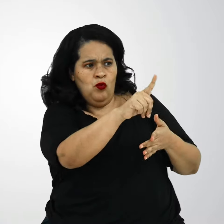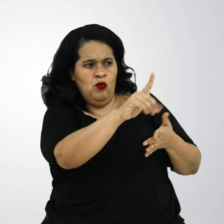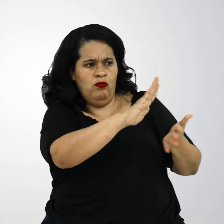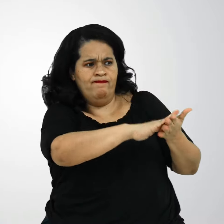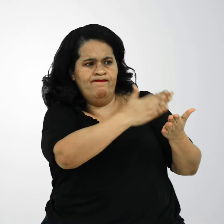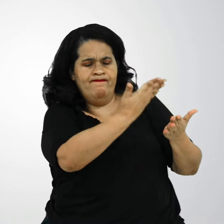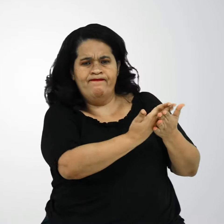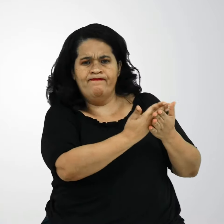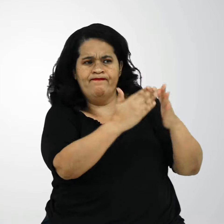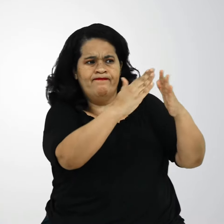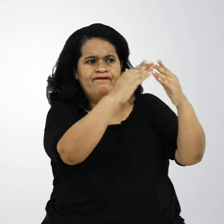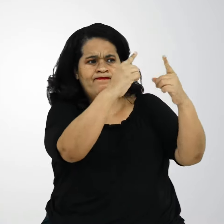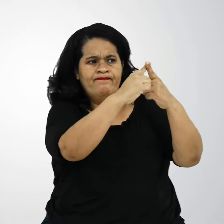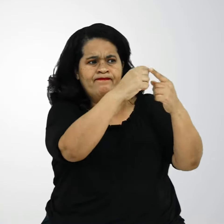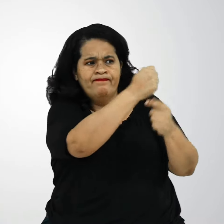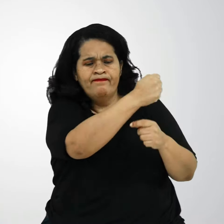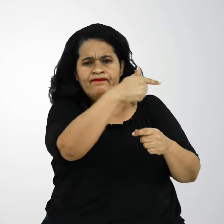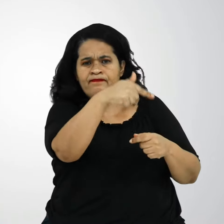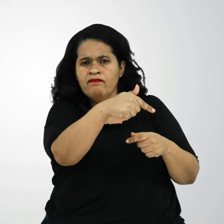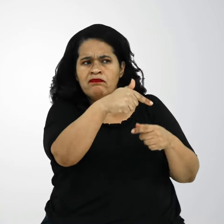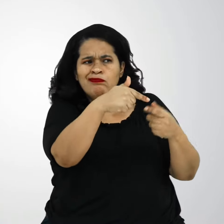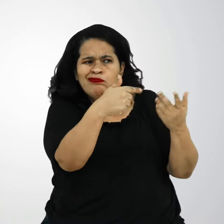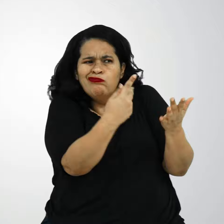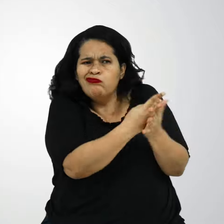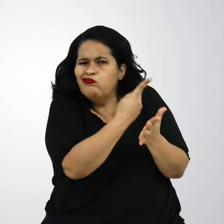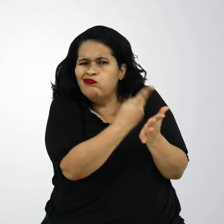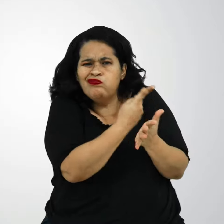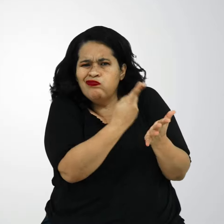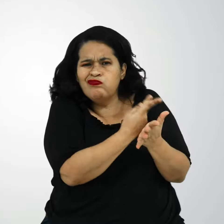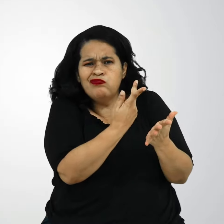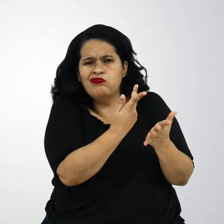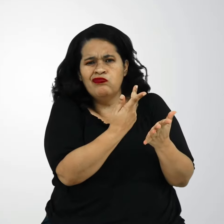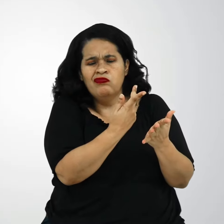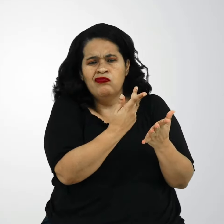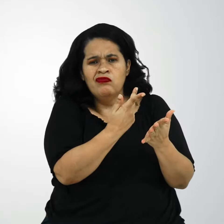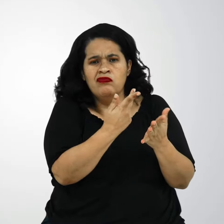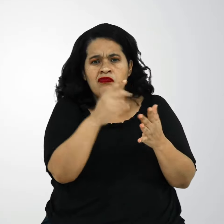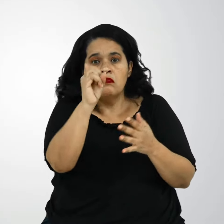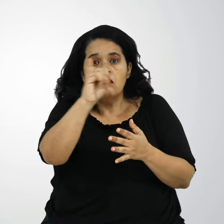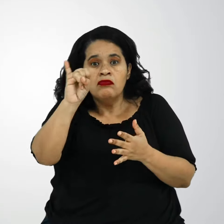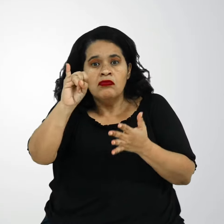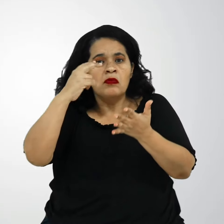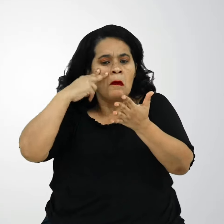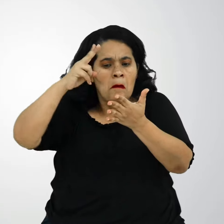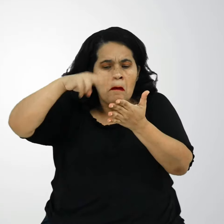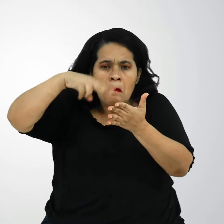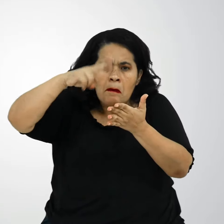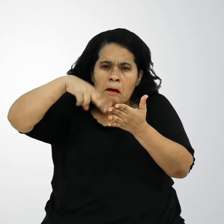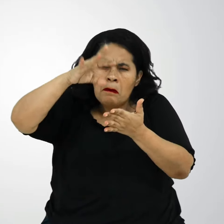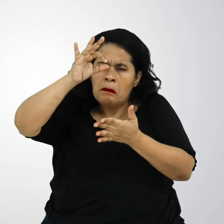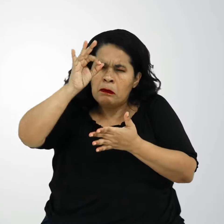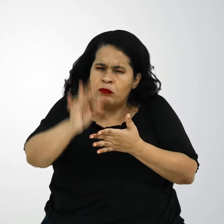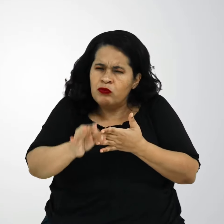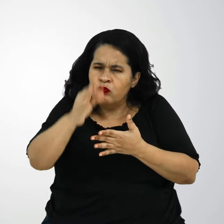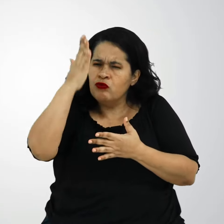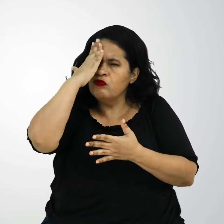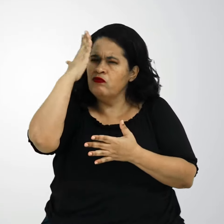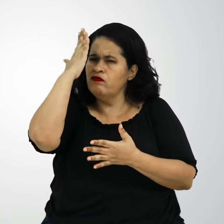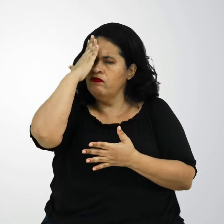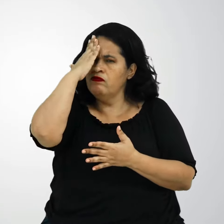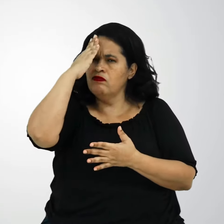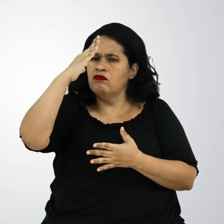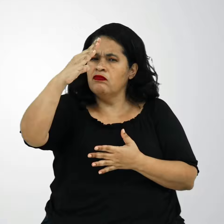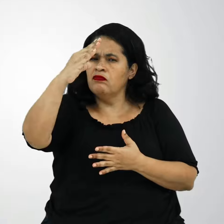em Artaxerxes se une todos os decretos, mas o primeiro decreto que é dado é no tempo de Ciro.